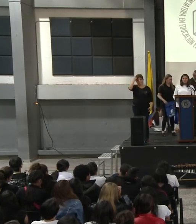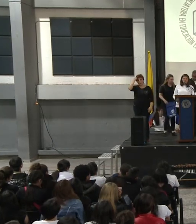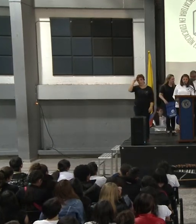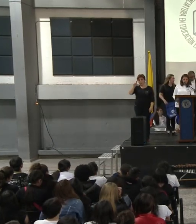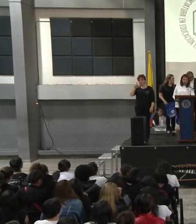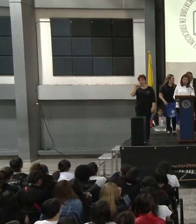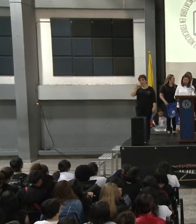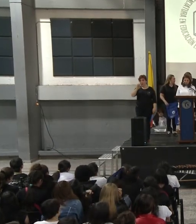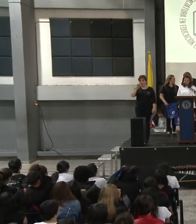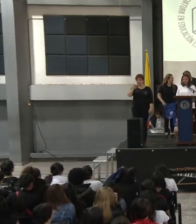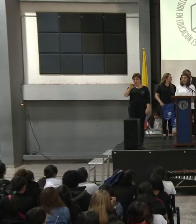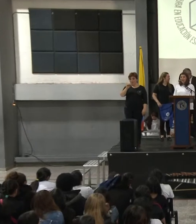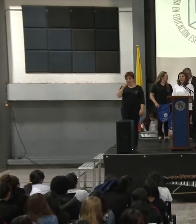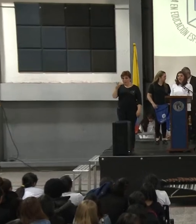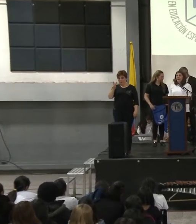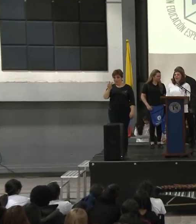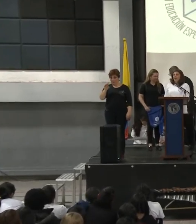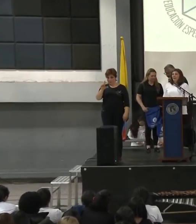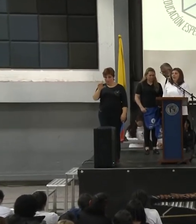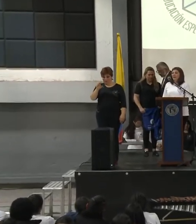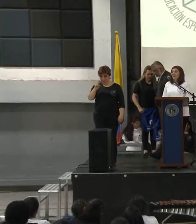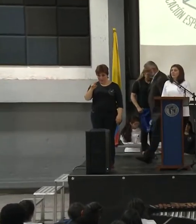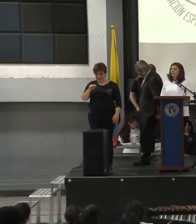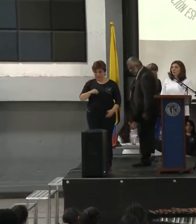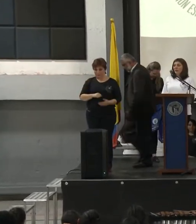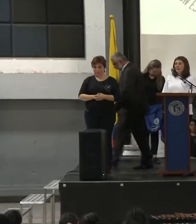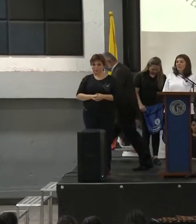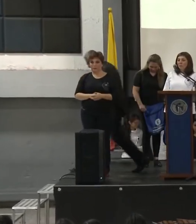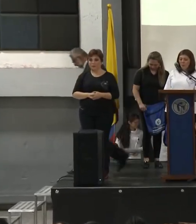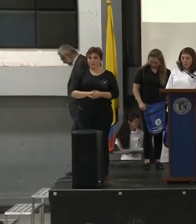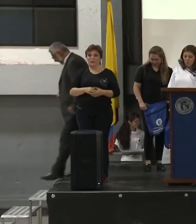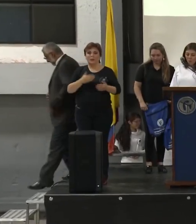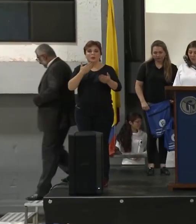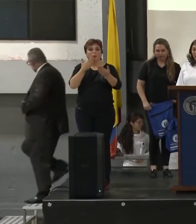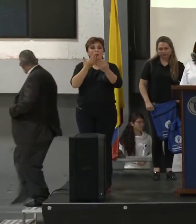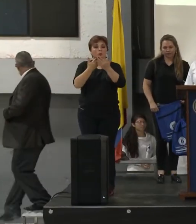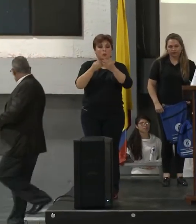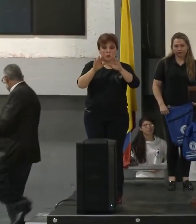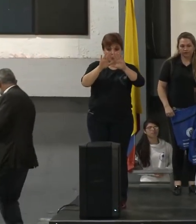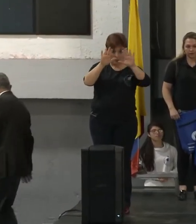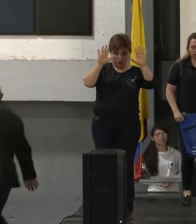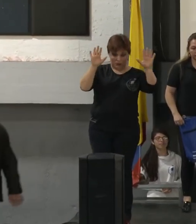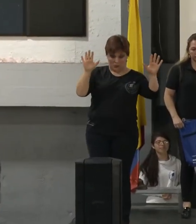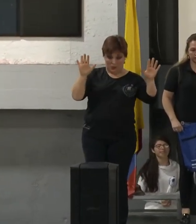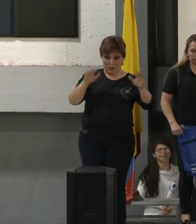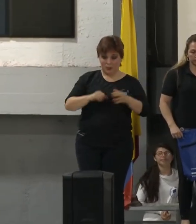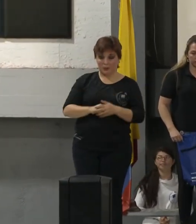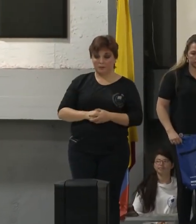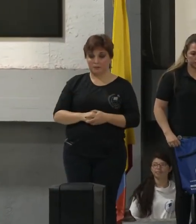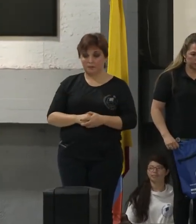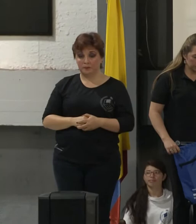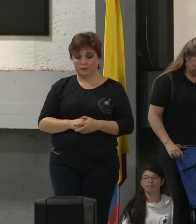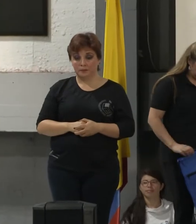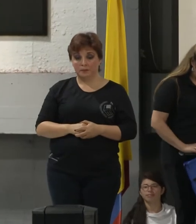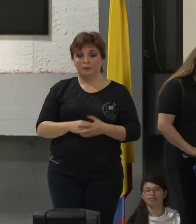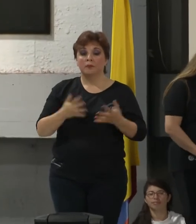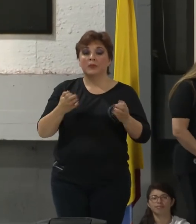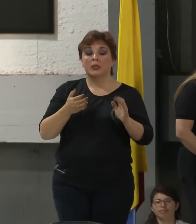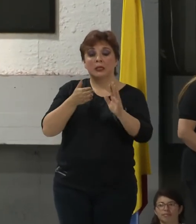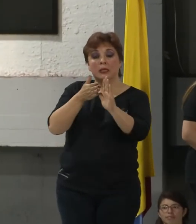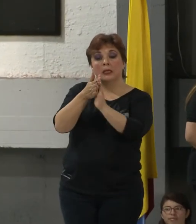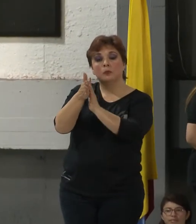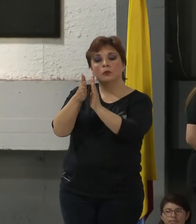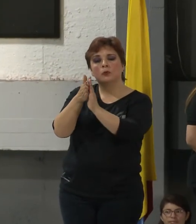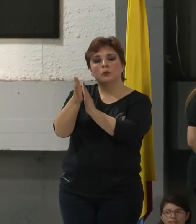buenos días para todos queremos contarles un poco sobre el concurso que realizamos para el